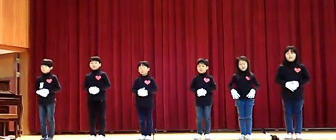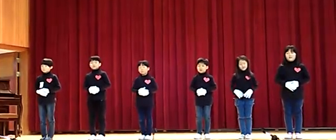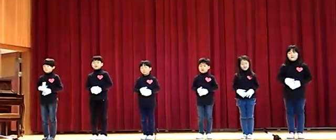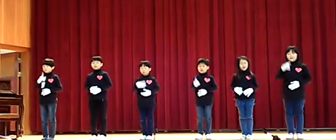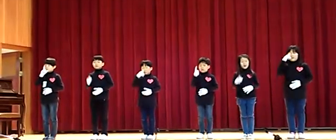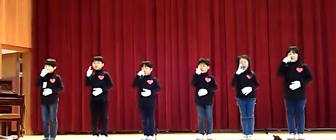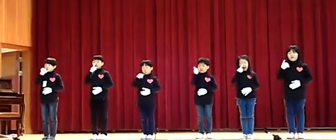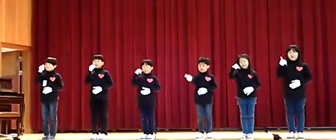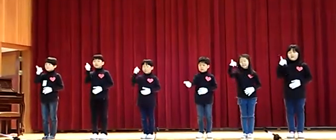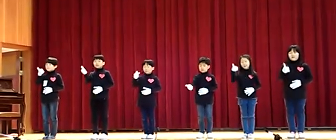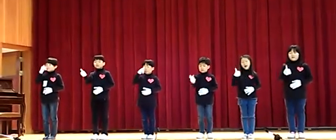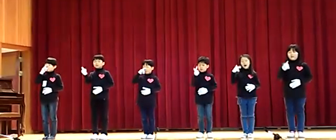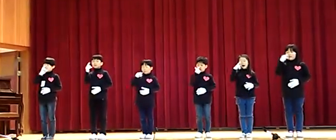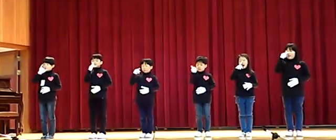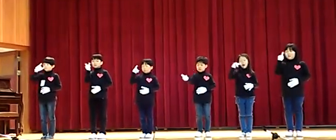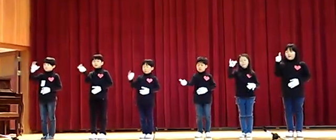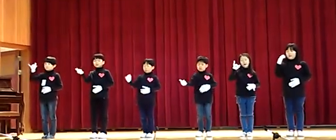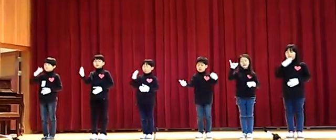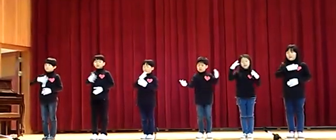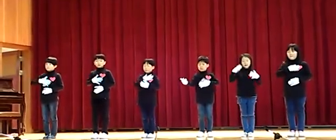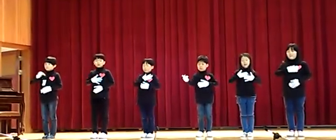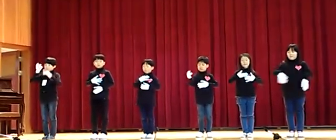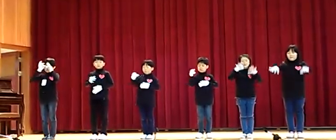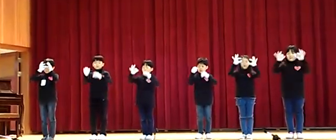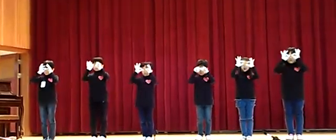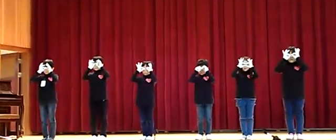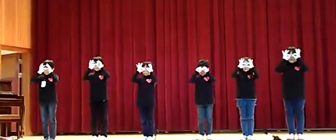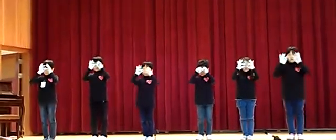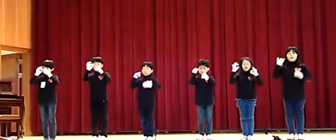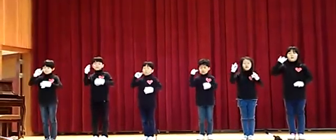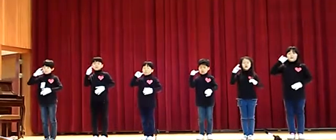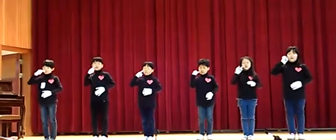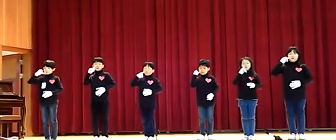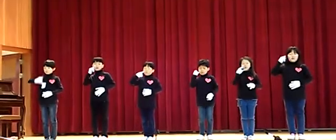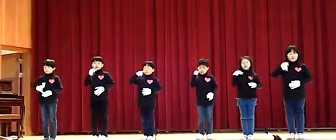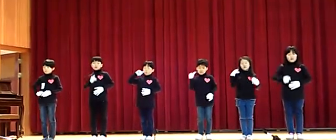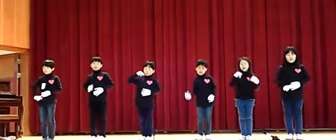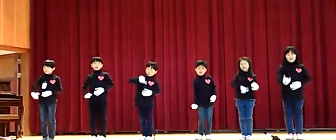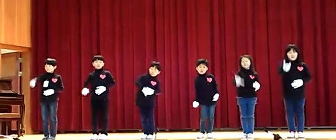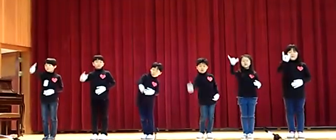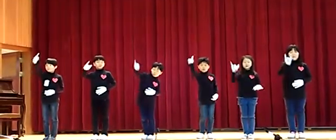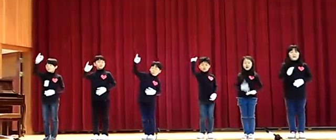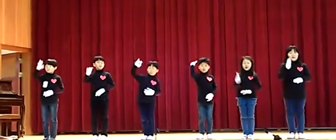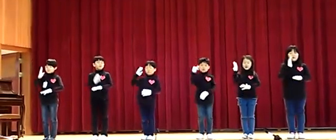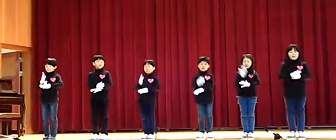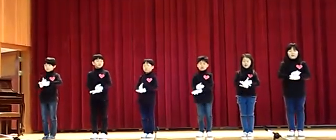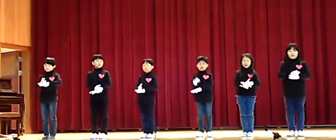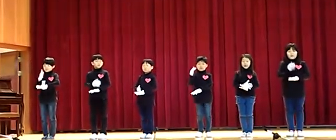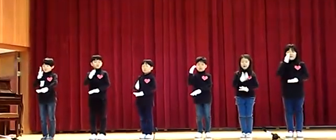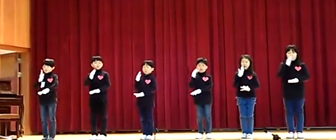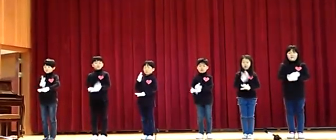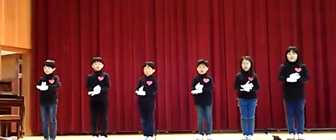아빠, 엄마는 남아 놓으면 우리의 꿈탈 고마워